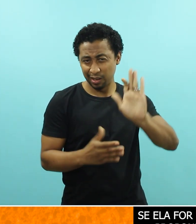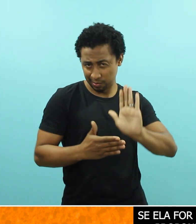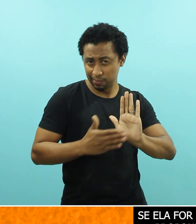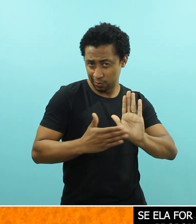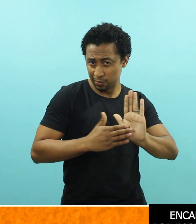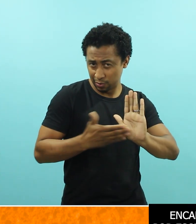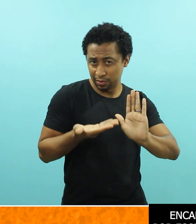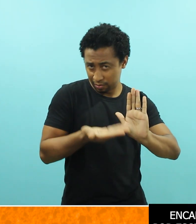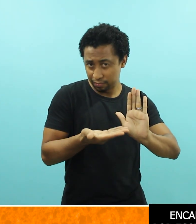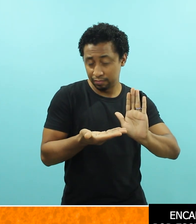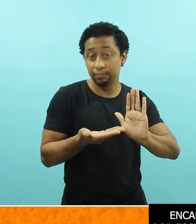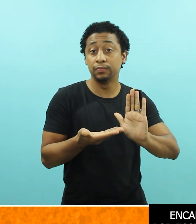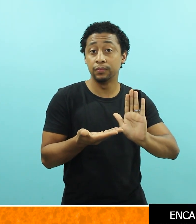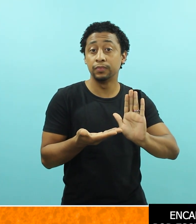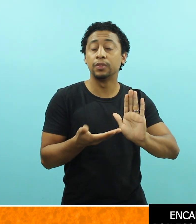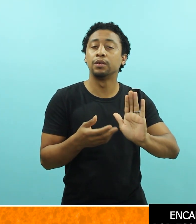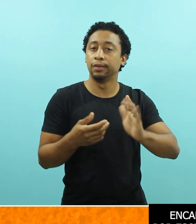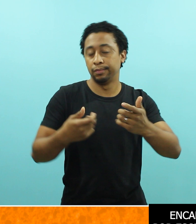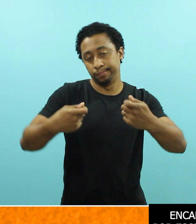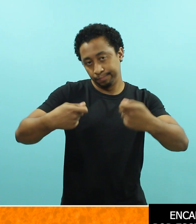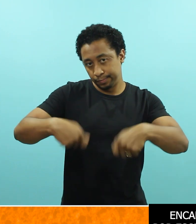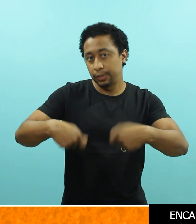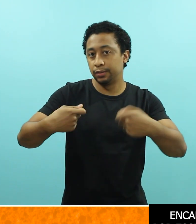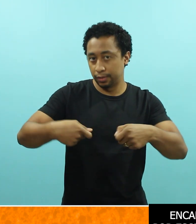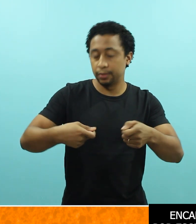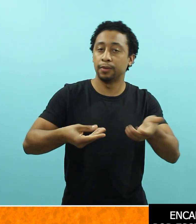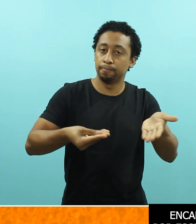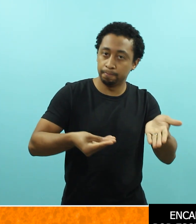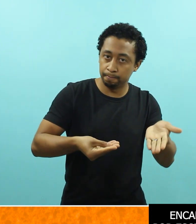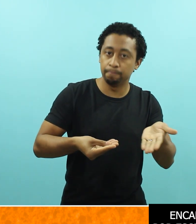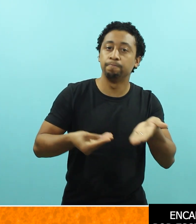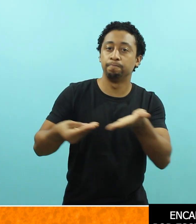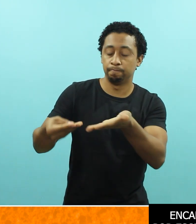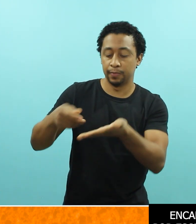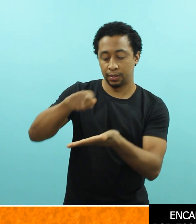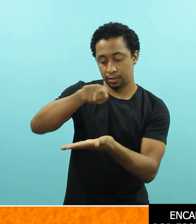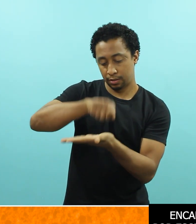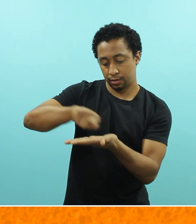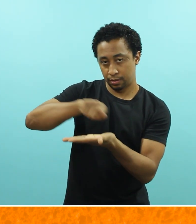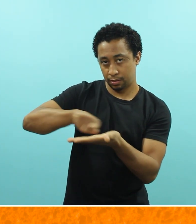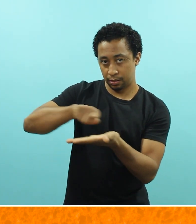proponente deverá encaminhá-la por escrito à mesa.